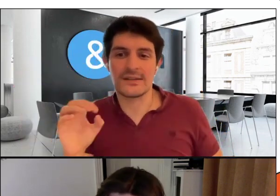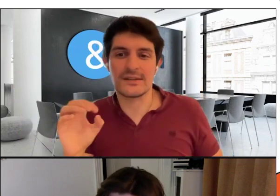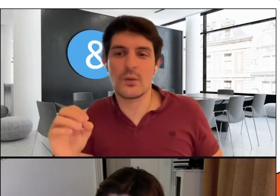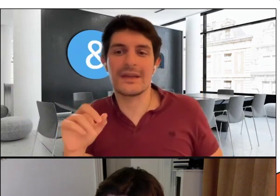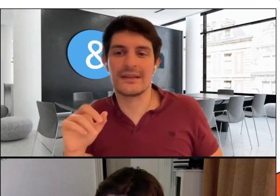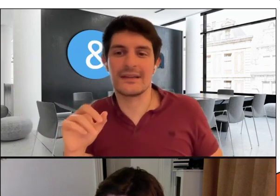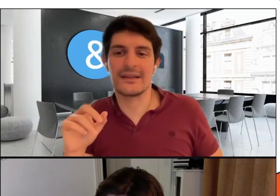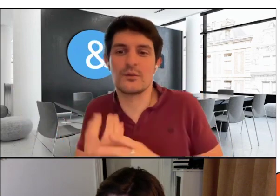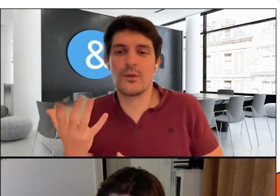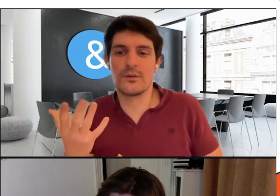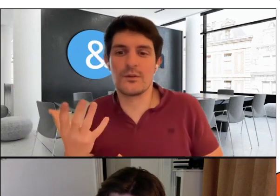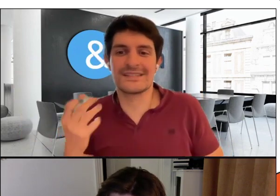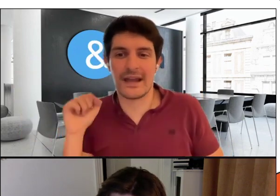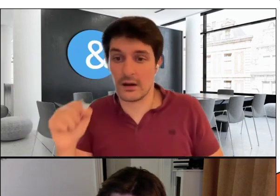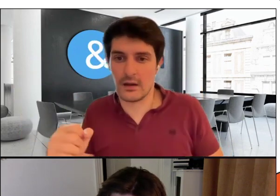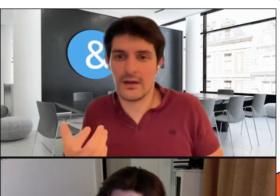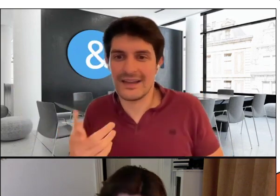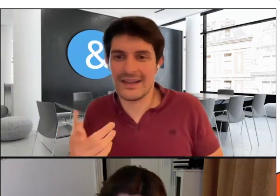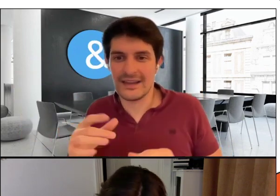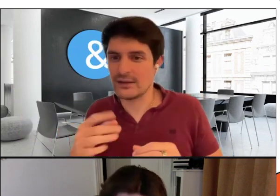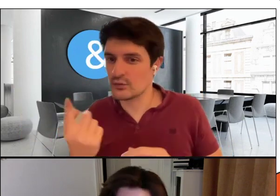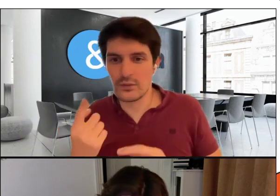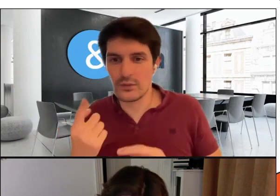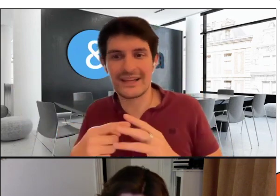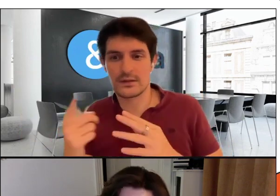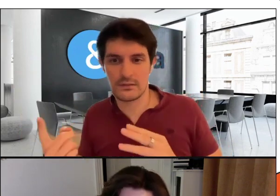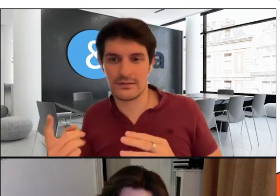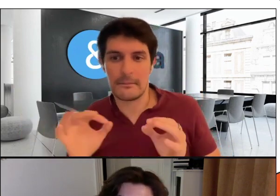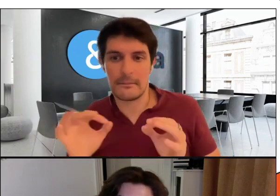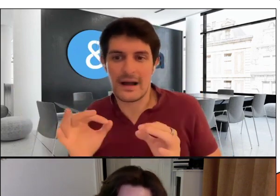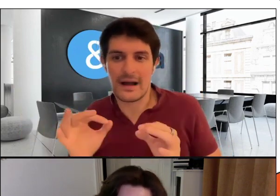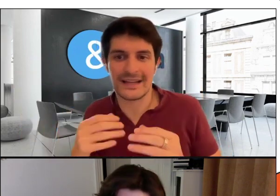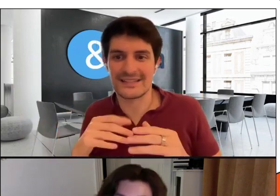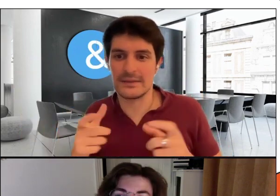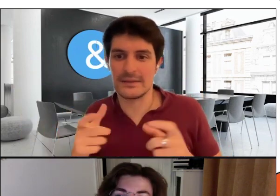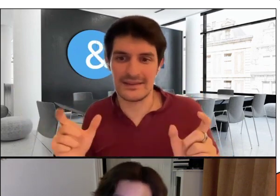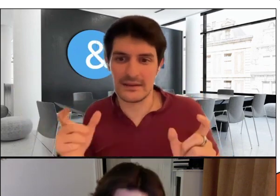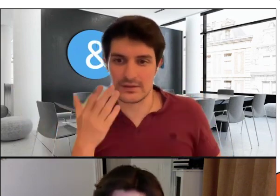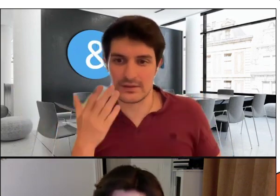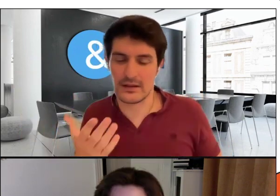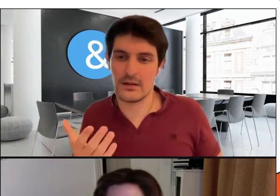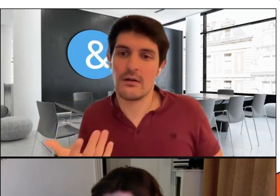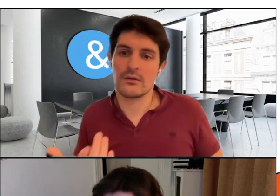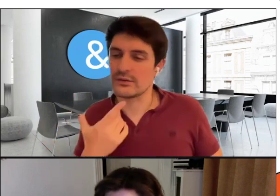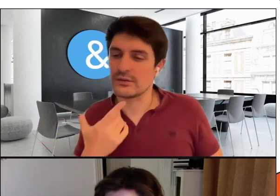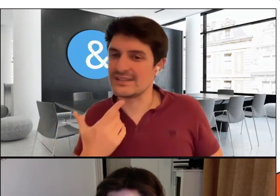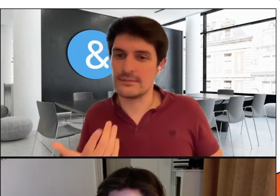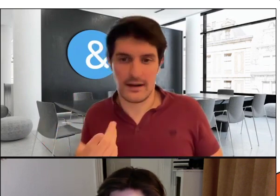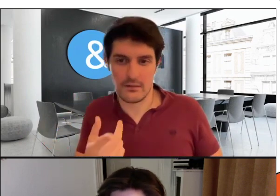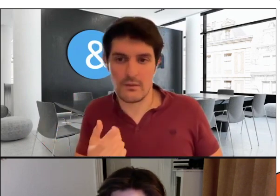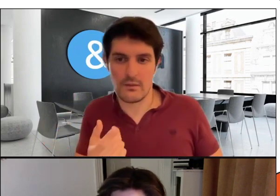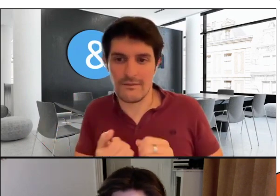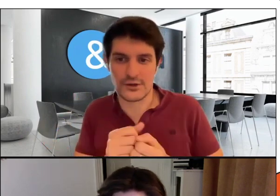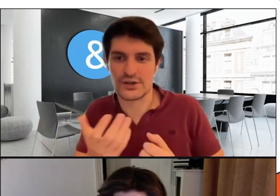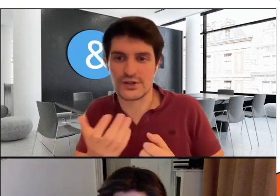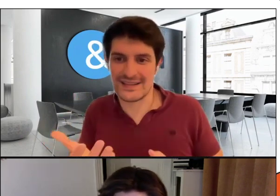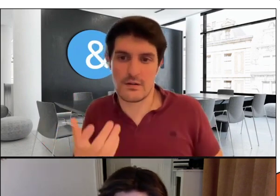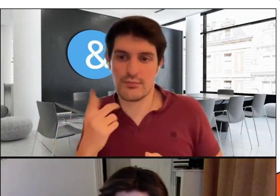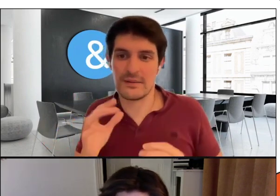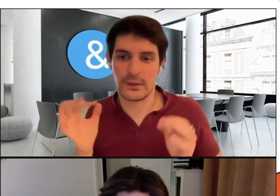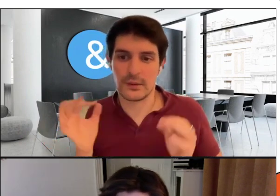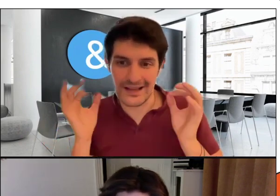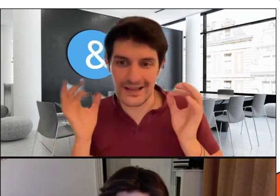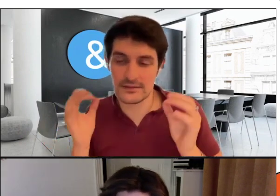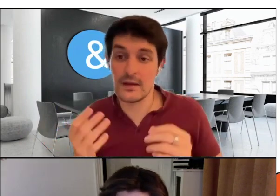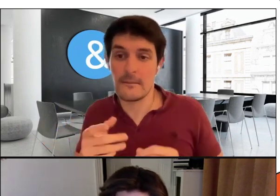mais niveau, c'est toujours exclu, il n'y a pas d'accessibilité. On s'est dit, bah, on va changer ça pour les